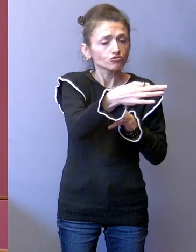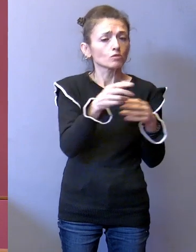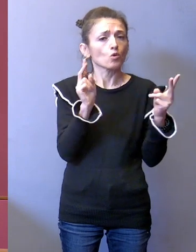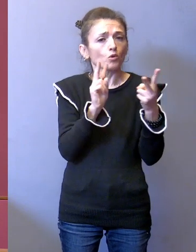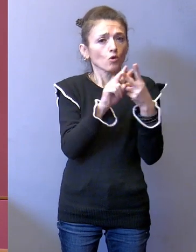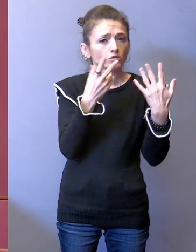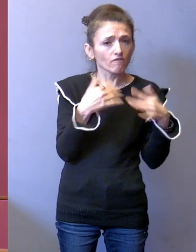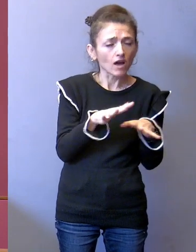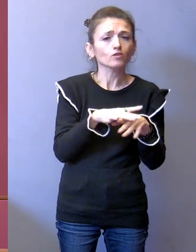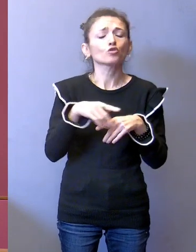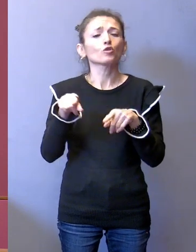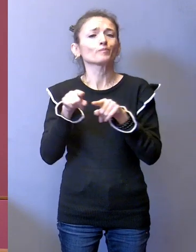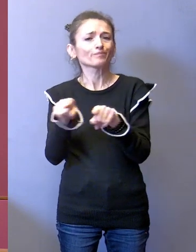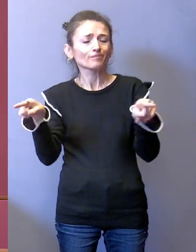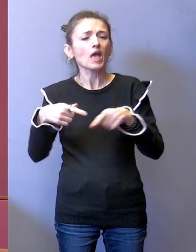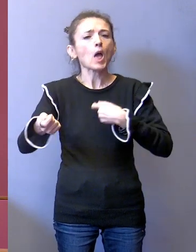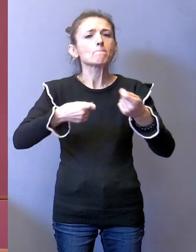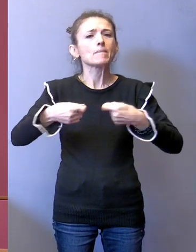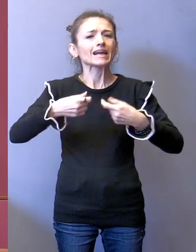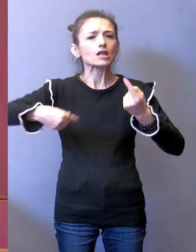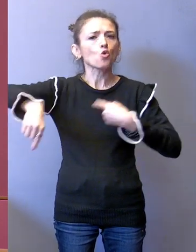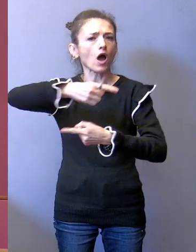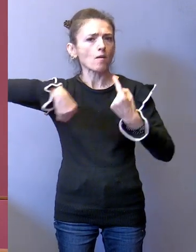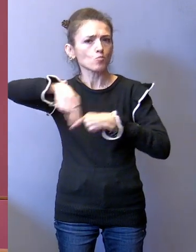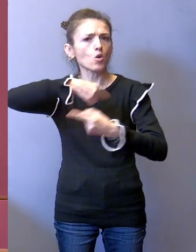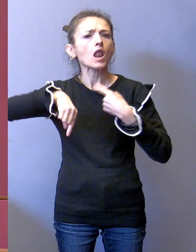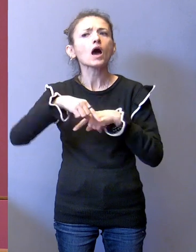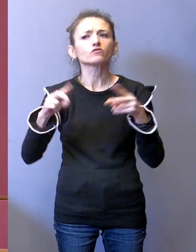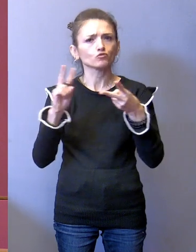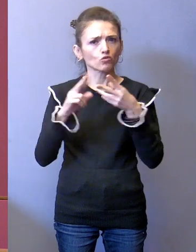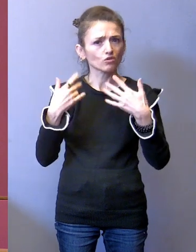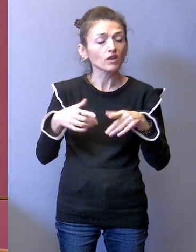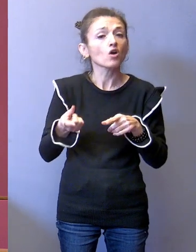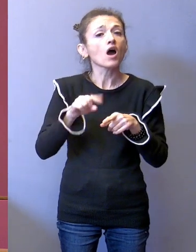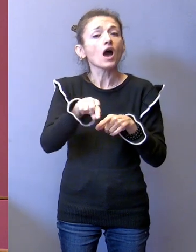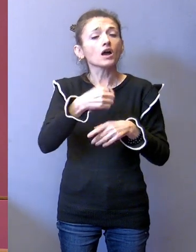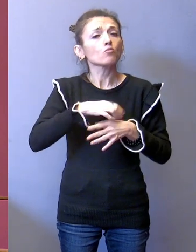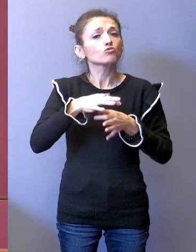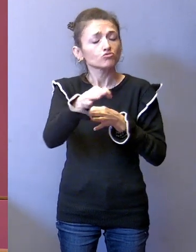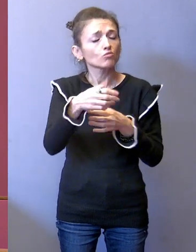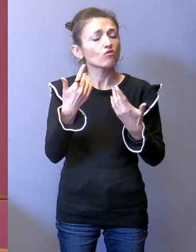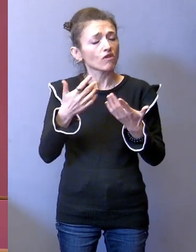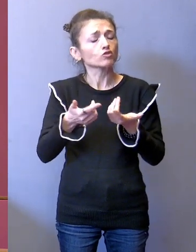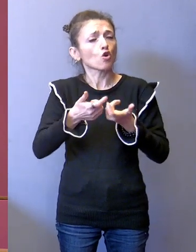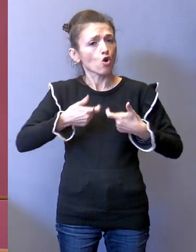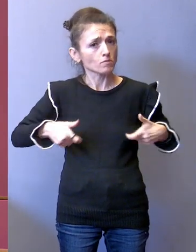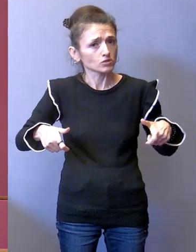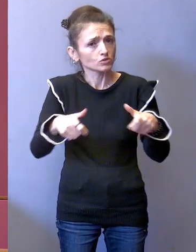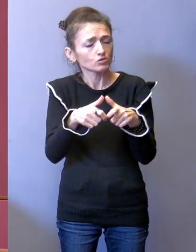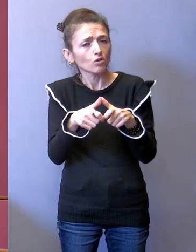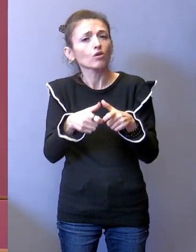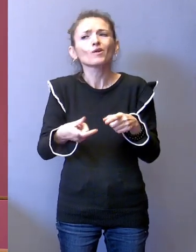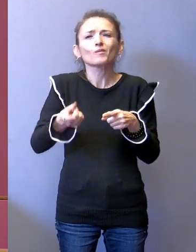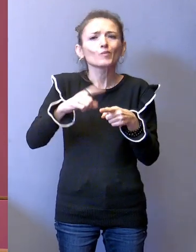già incontrato gli ambulanti abbiamo fatto anche una ho fatto anche una commissione consiliare il municipio e quindi si sta verificando anche